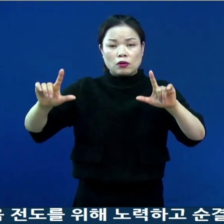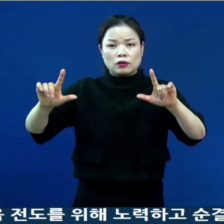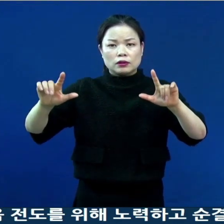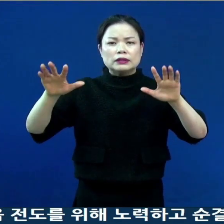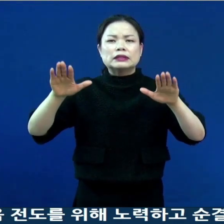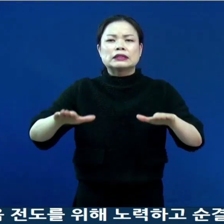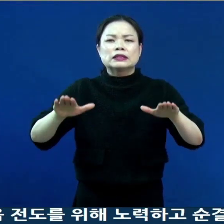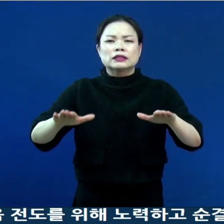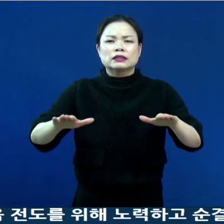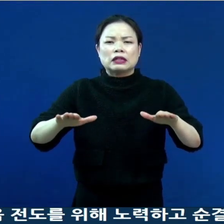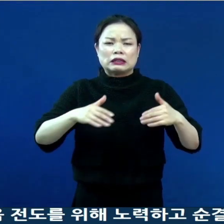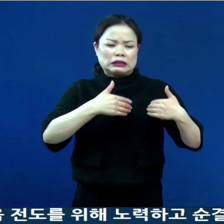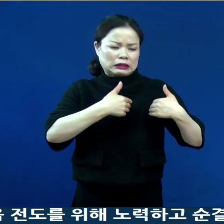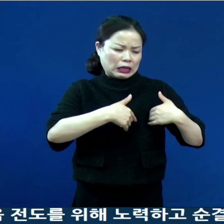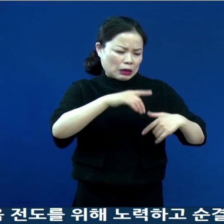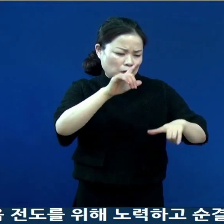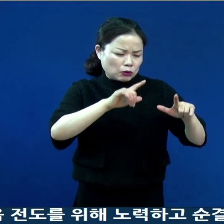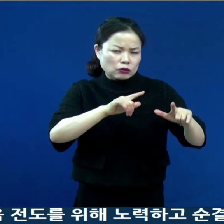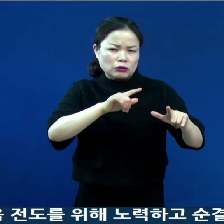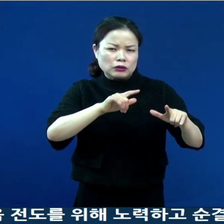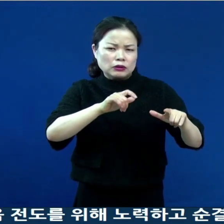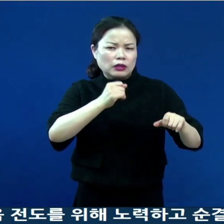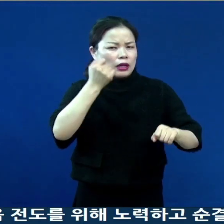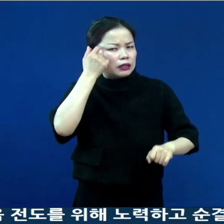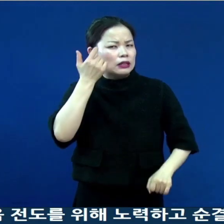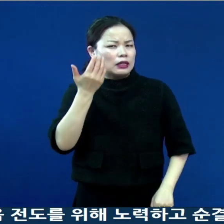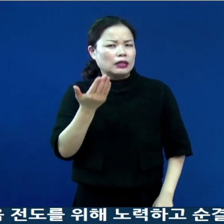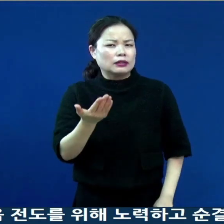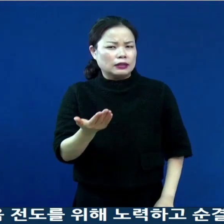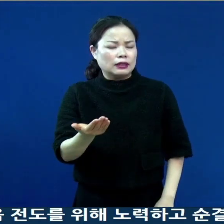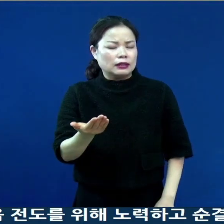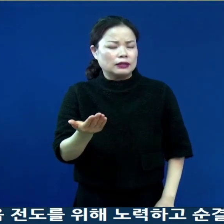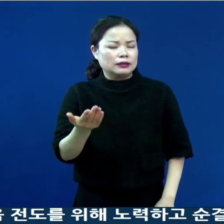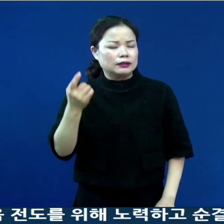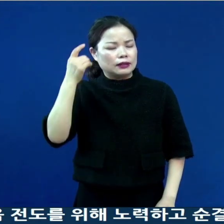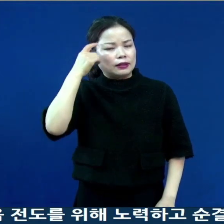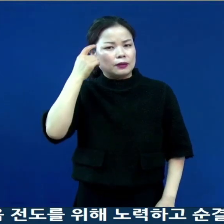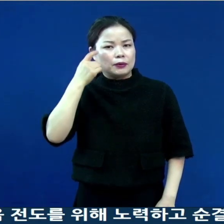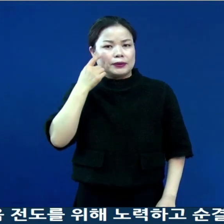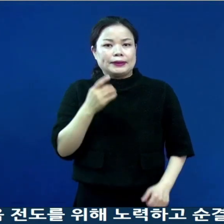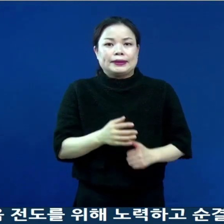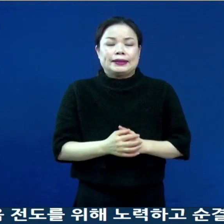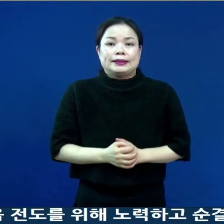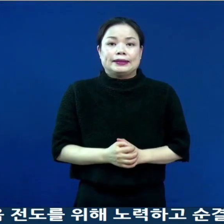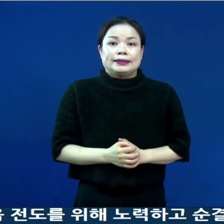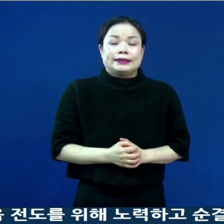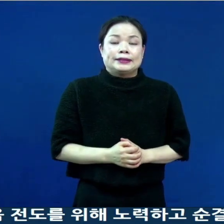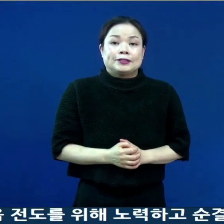현재와 같은 약한 모습으로 만들어간 것이 아닌가 진단해 봅니다.